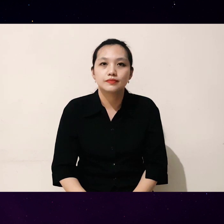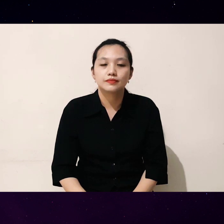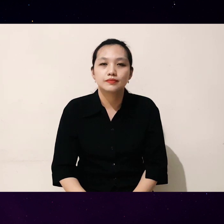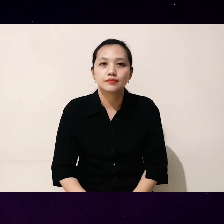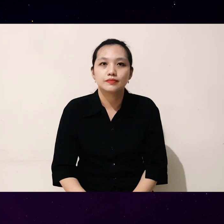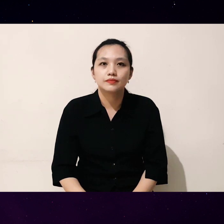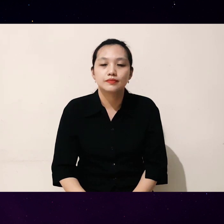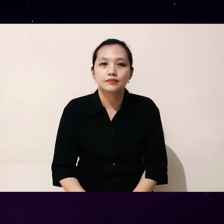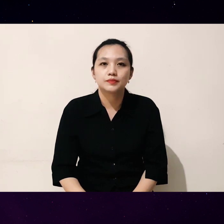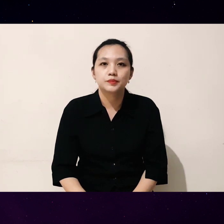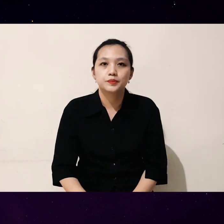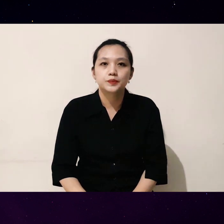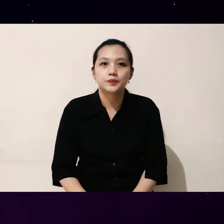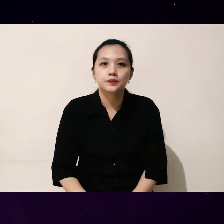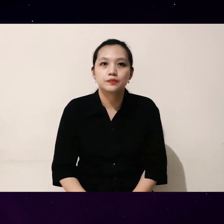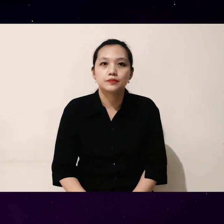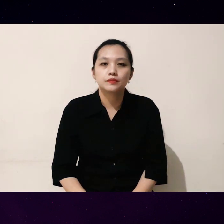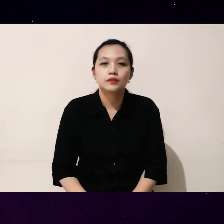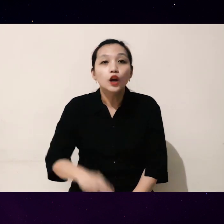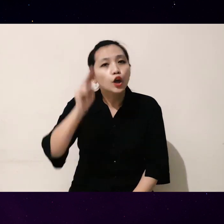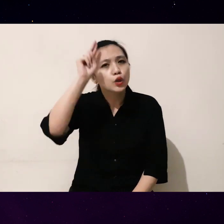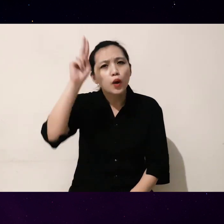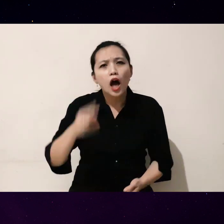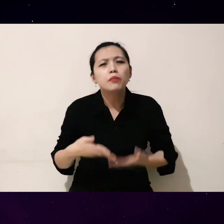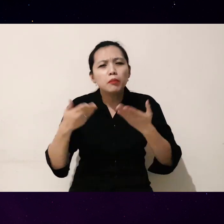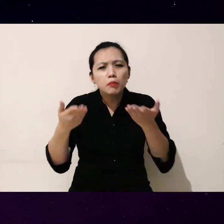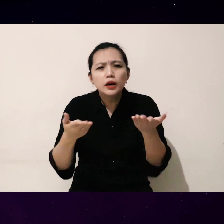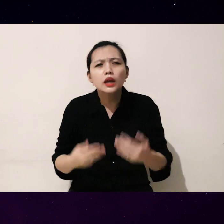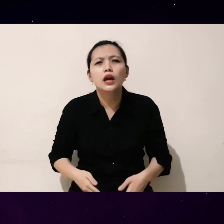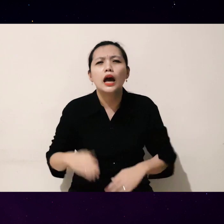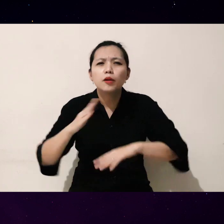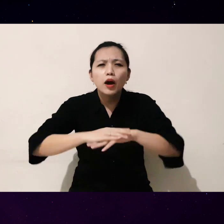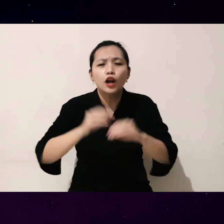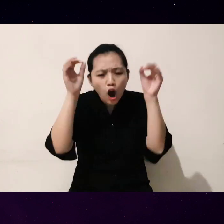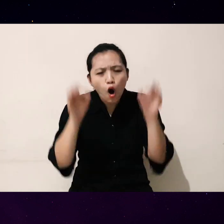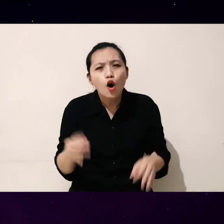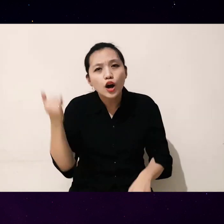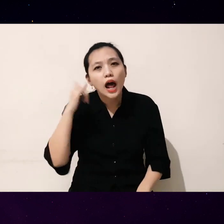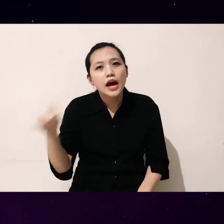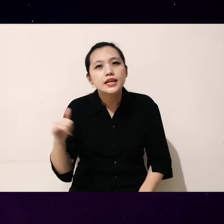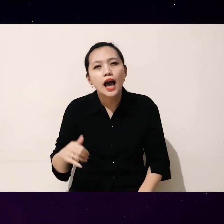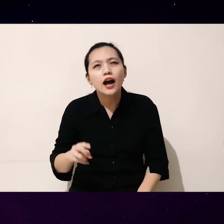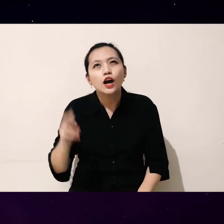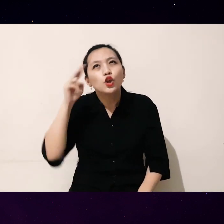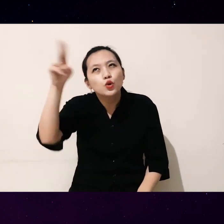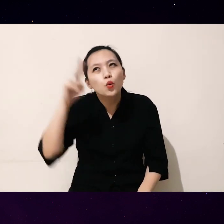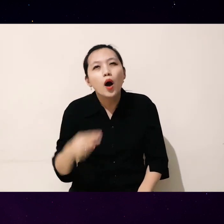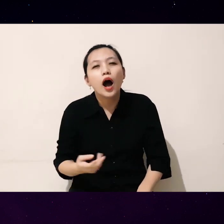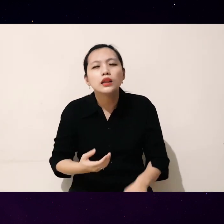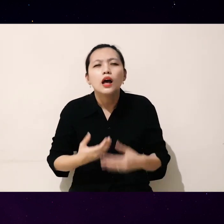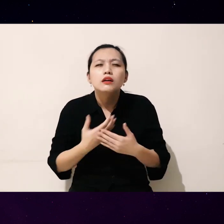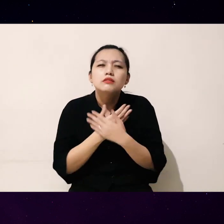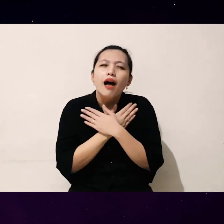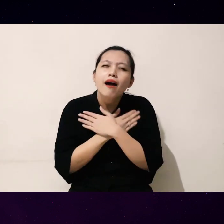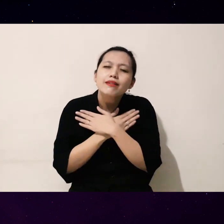Sebab ia adalah Tuhan, memberikannya kepada yang dicintainya pada waktu tidur.